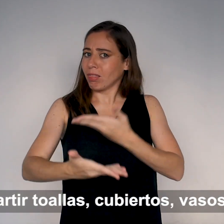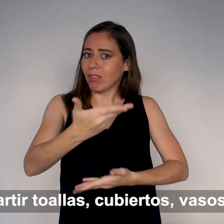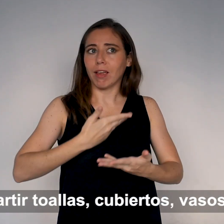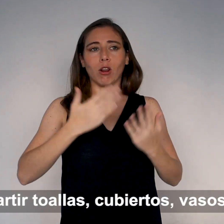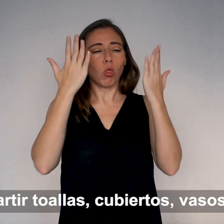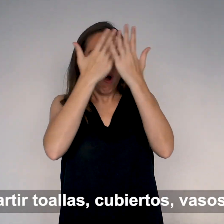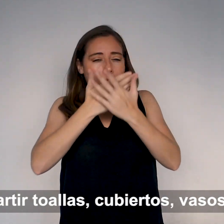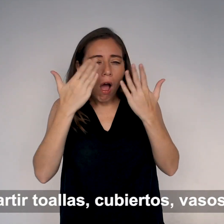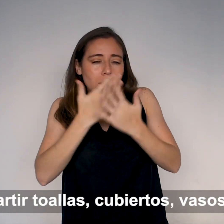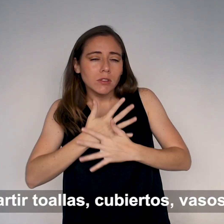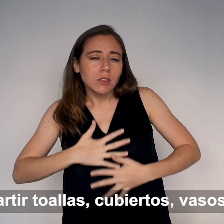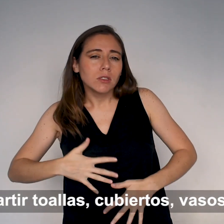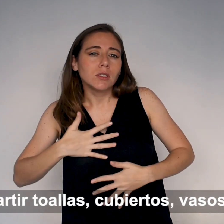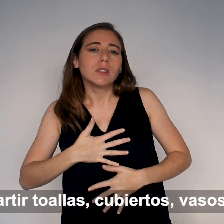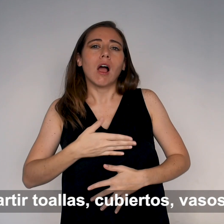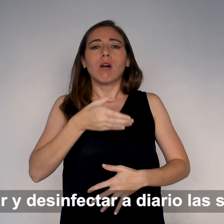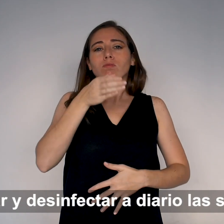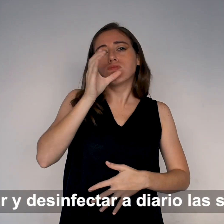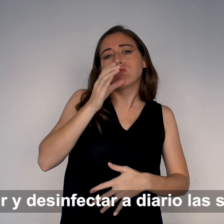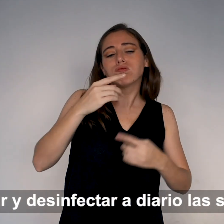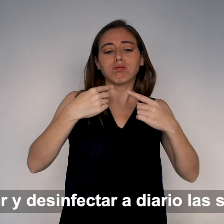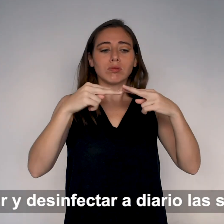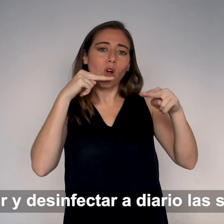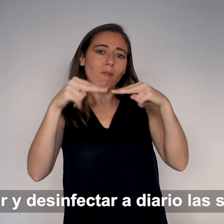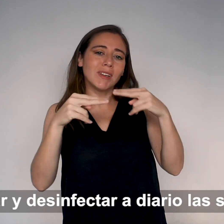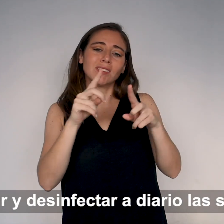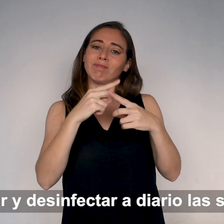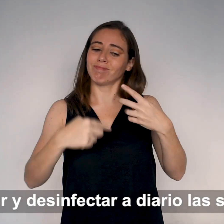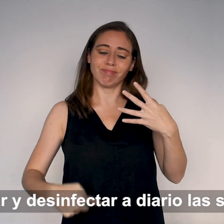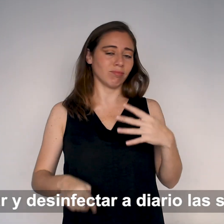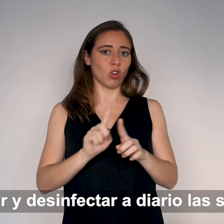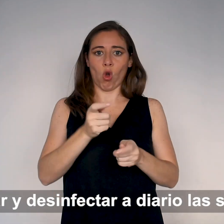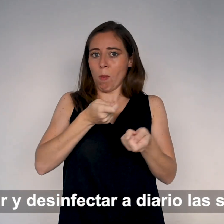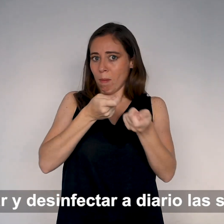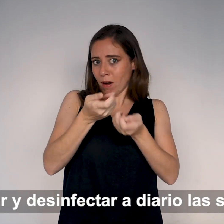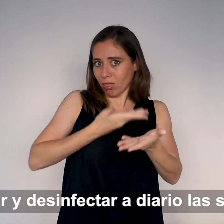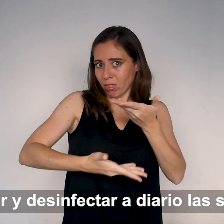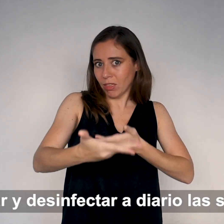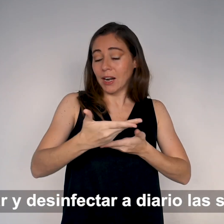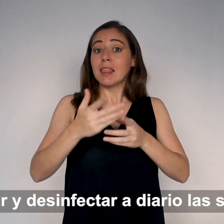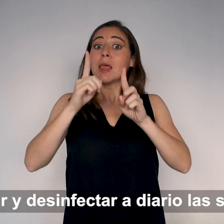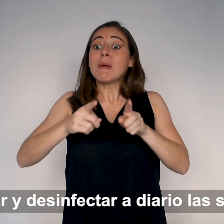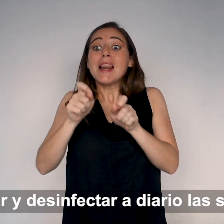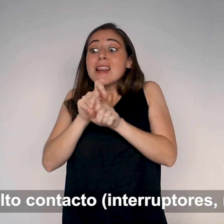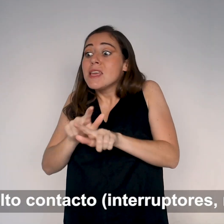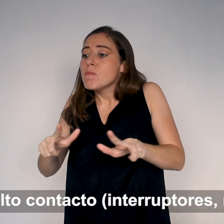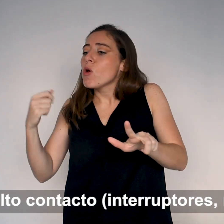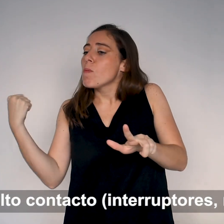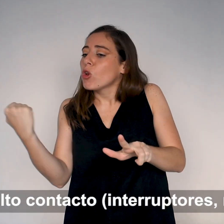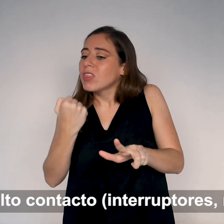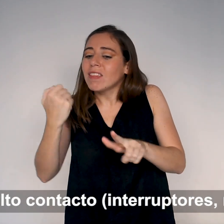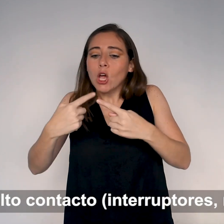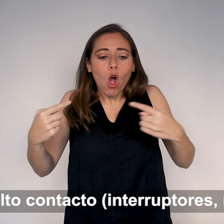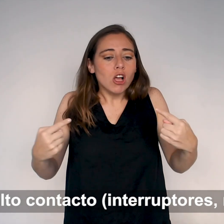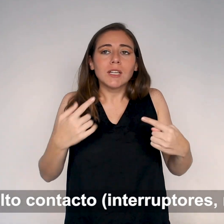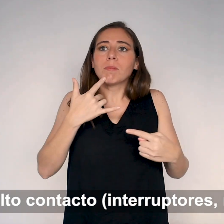entre otros. Limpiar y desinfectar a diario las superficies de alto contacto, interruptores,